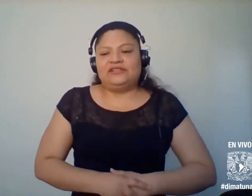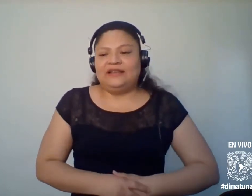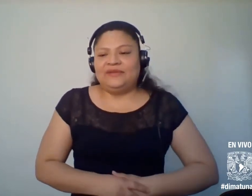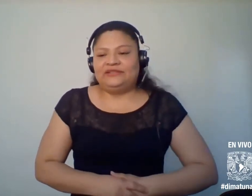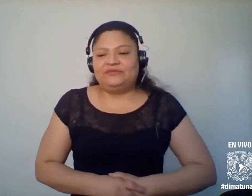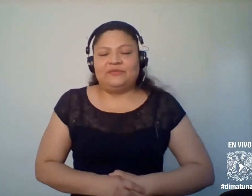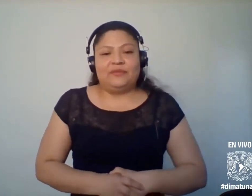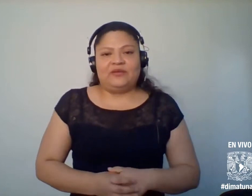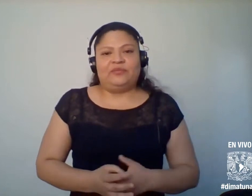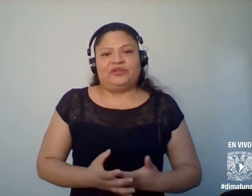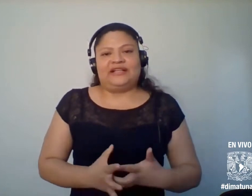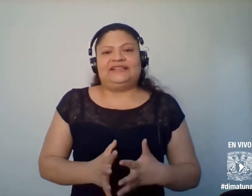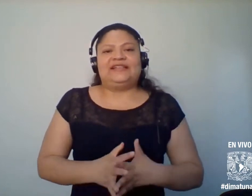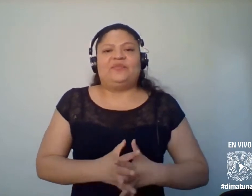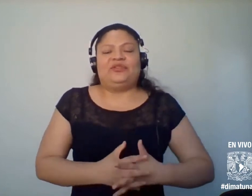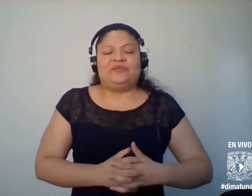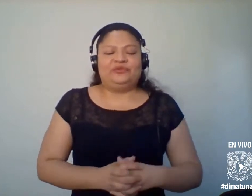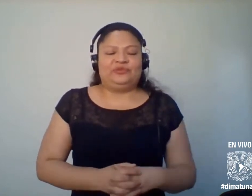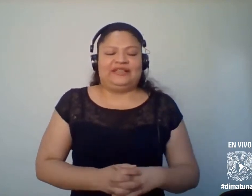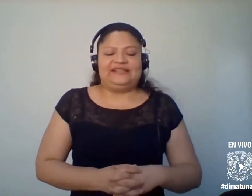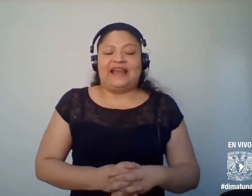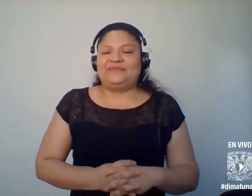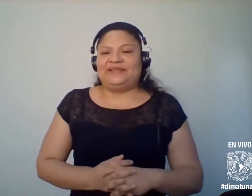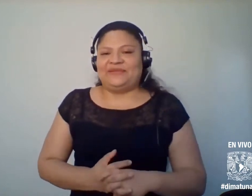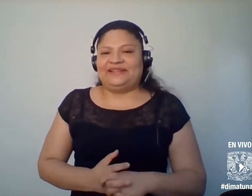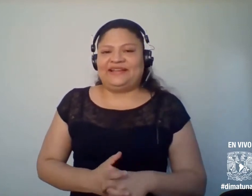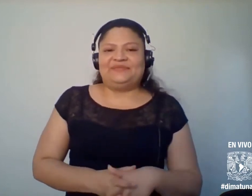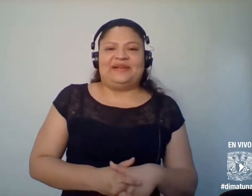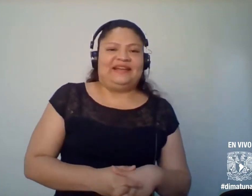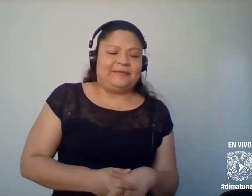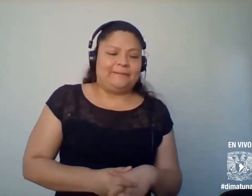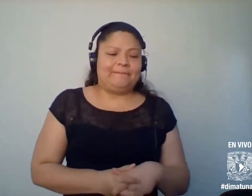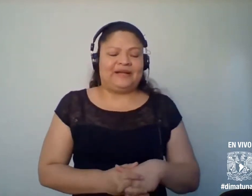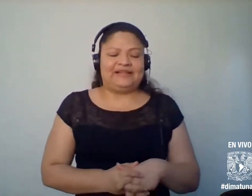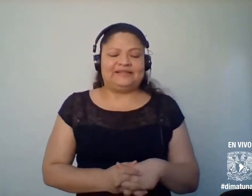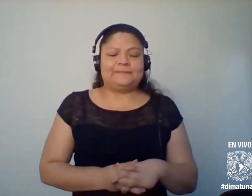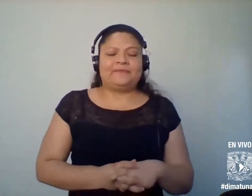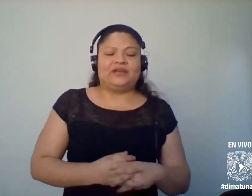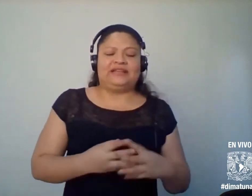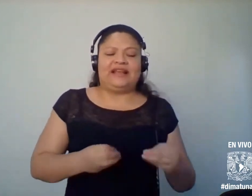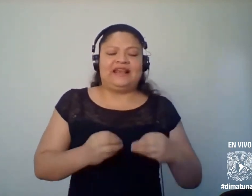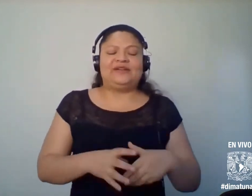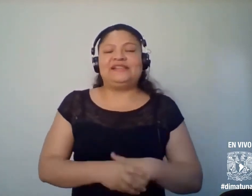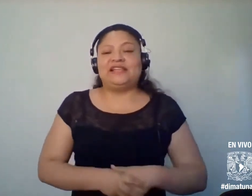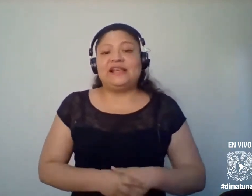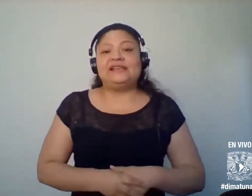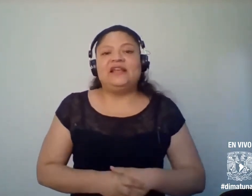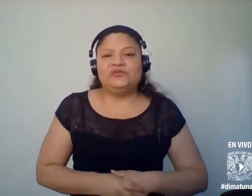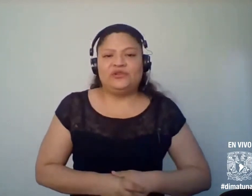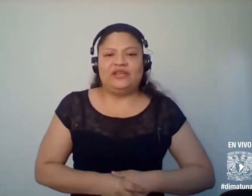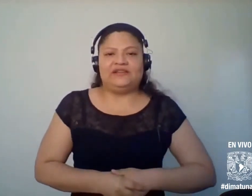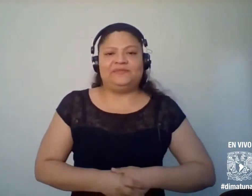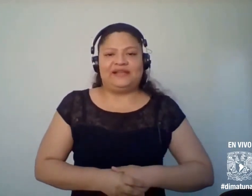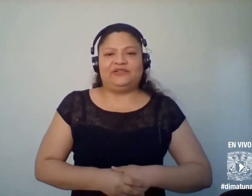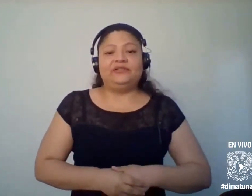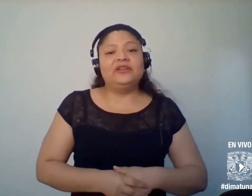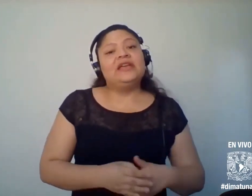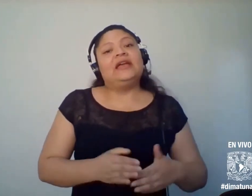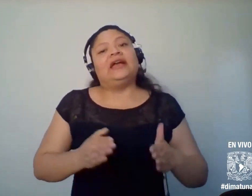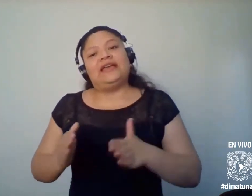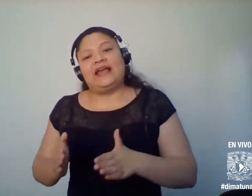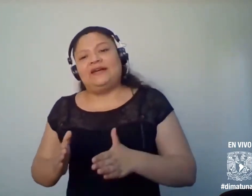Otro de los elementos importantes que podemos utilizar en matemáticas para de la lengua de señas es el uso del